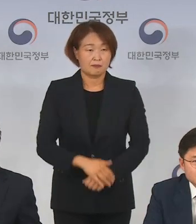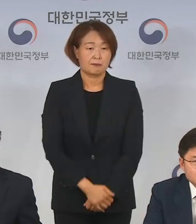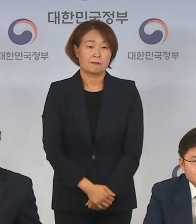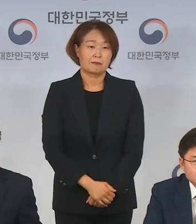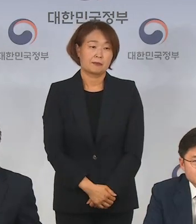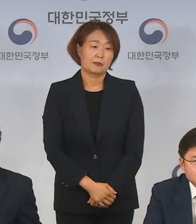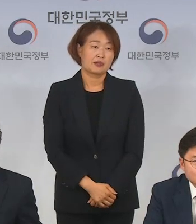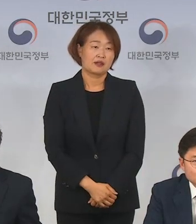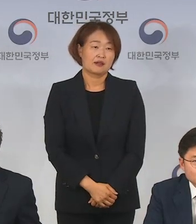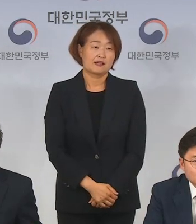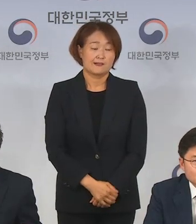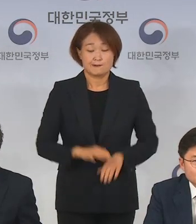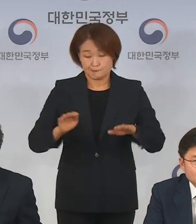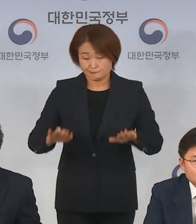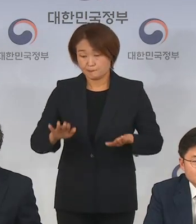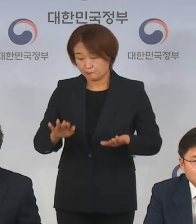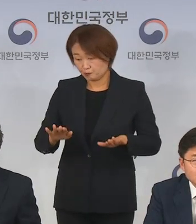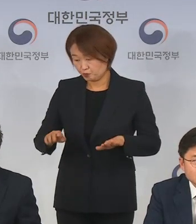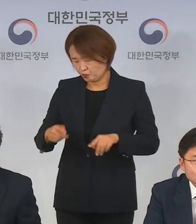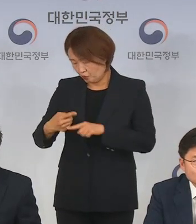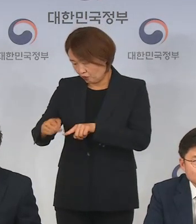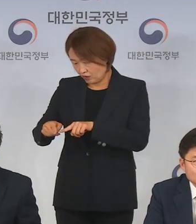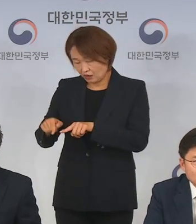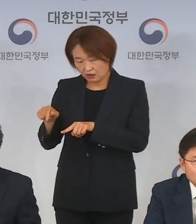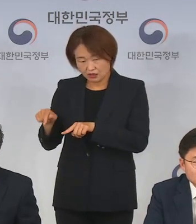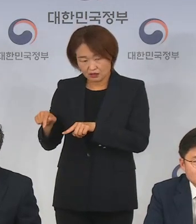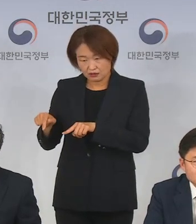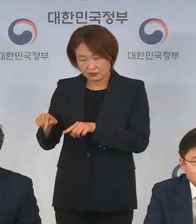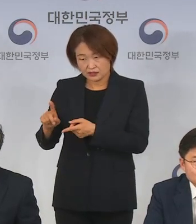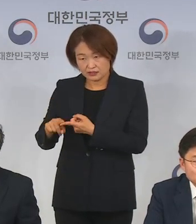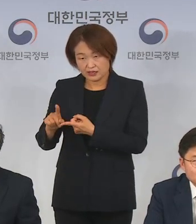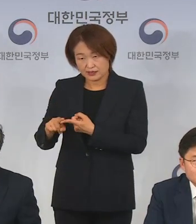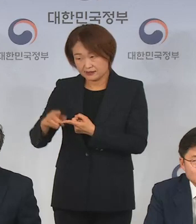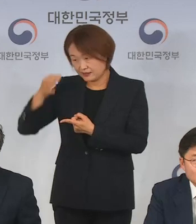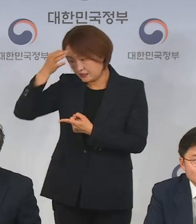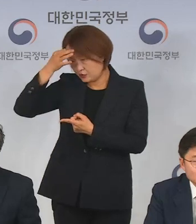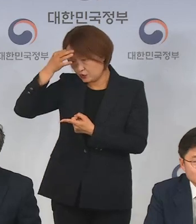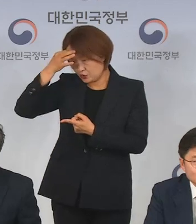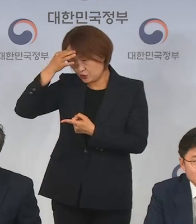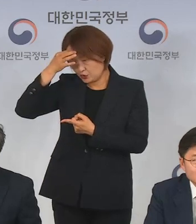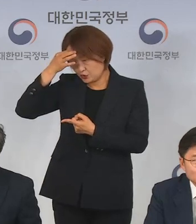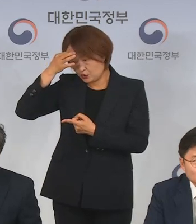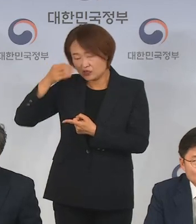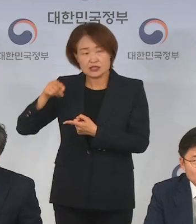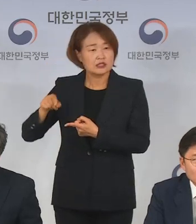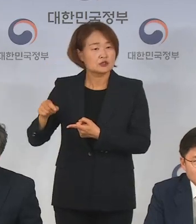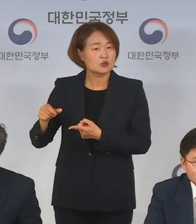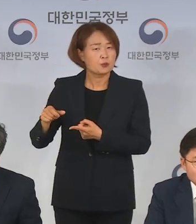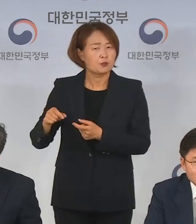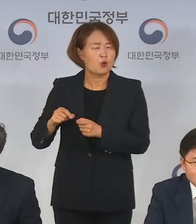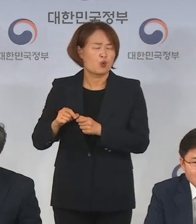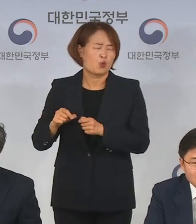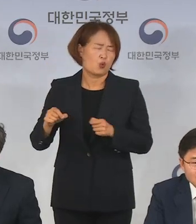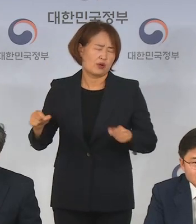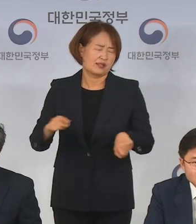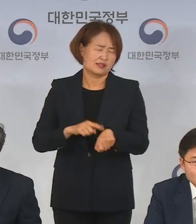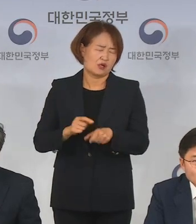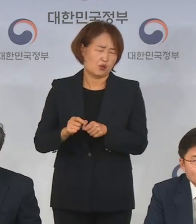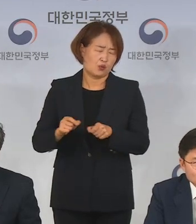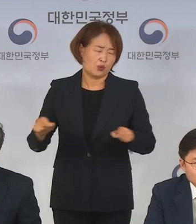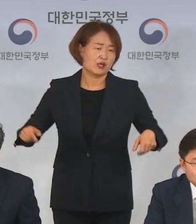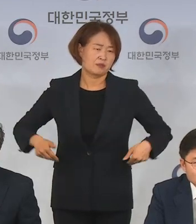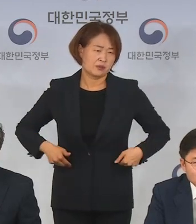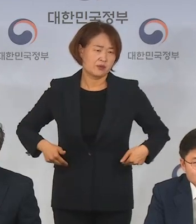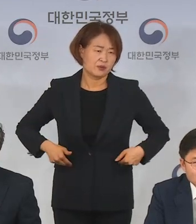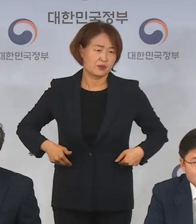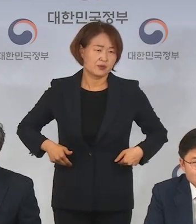저희들이 지금 시료 분석 사실 시료 분석과 관련된 그 기술적인 처리 과정들이 굉장히 좀 오래 걸리기 때문에 실이